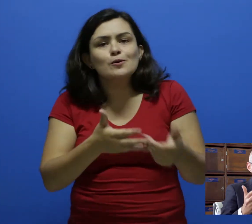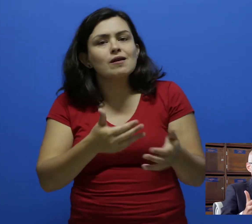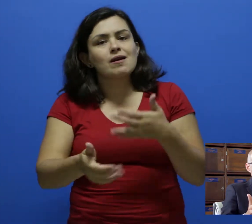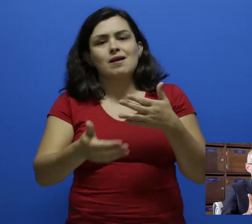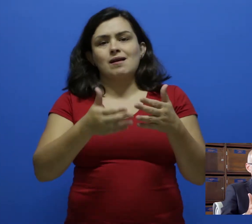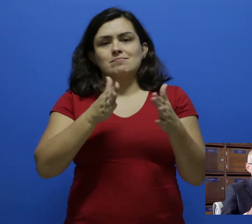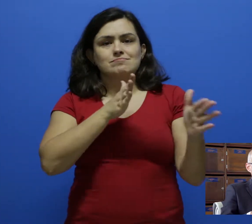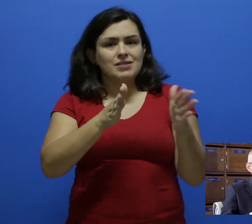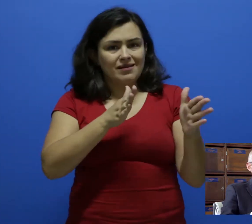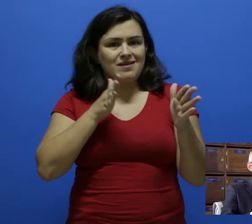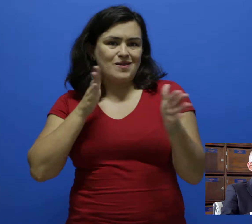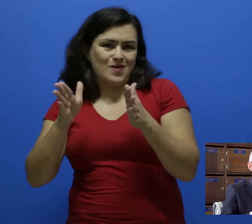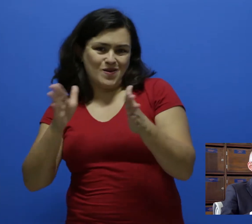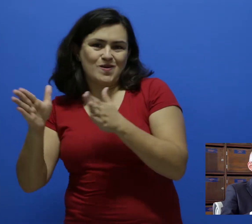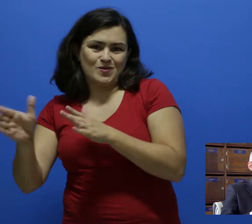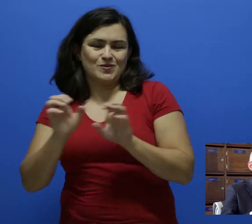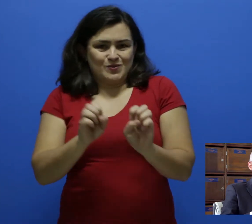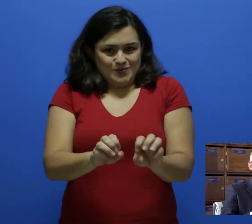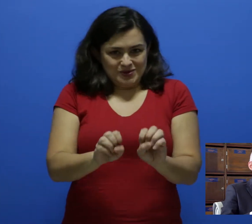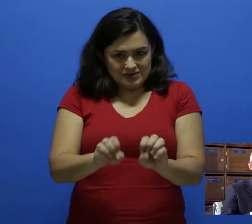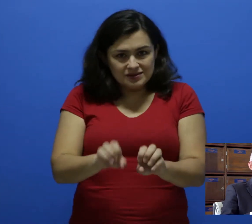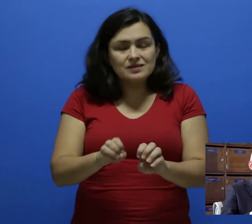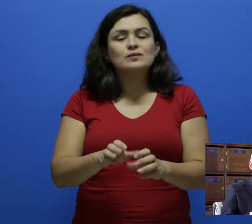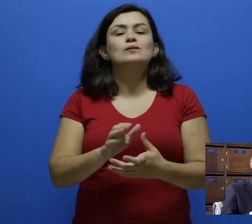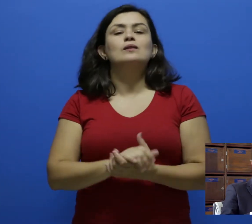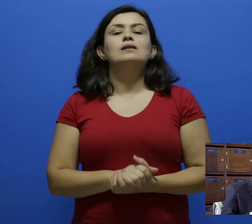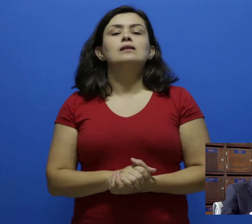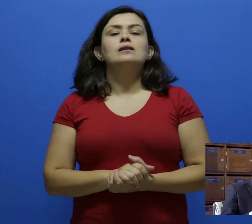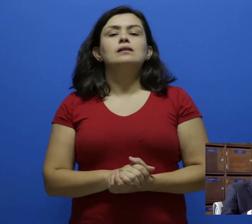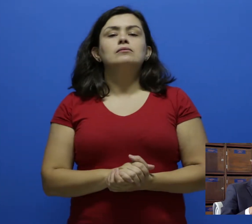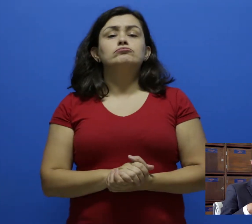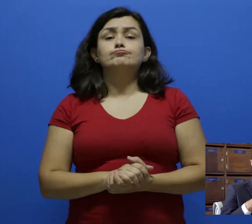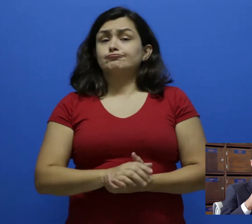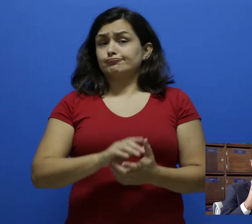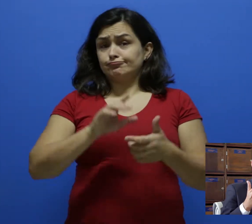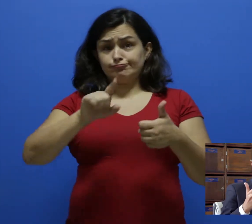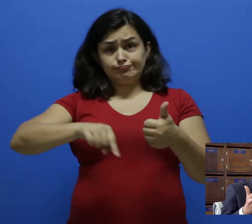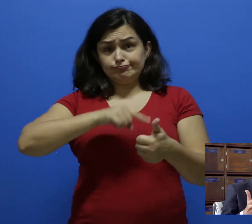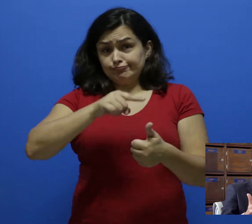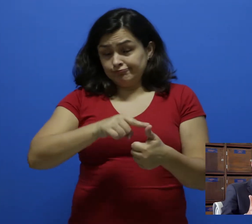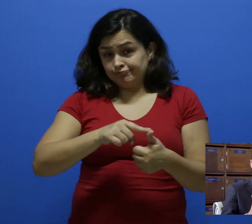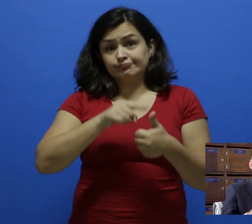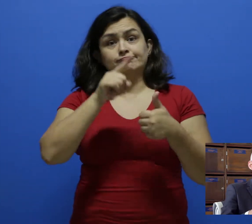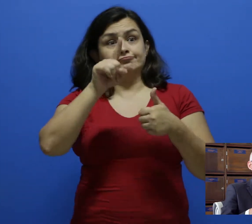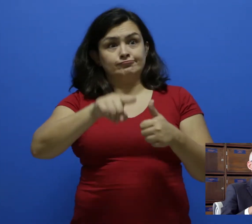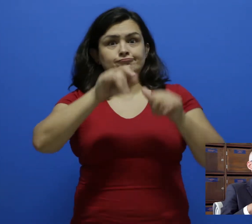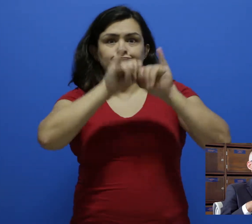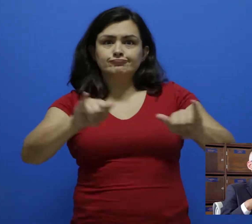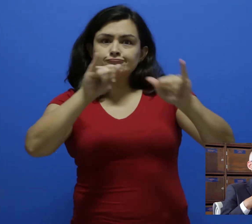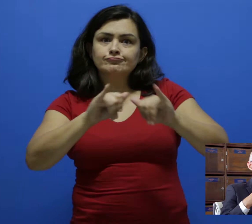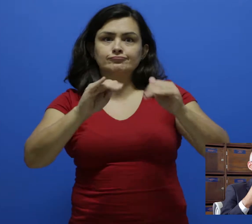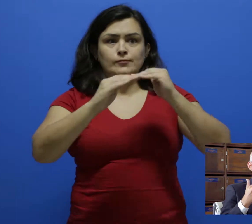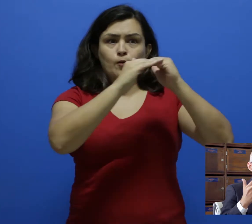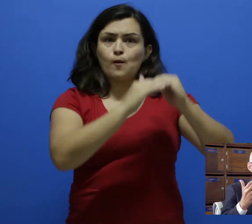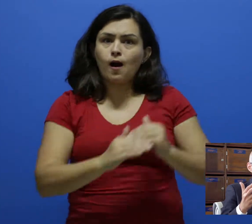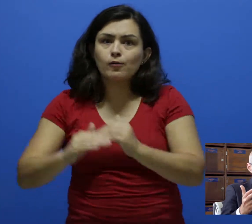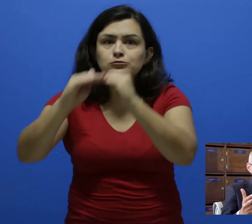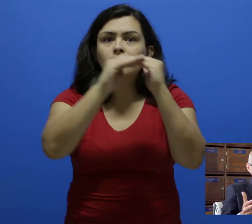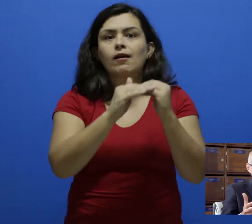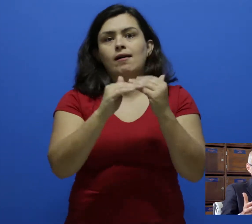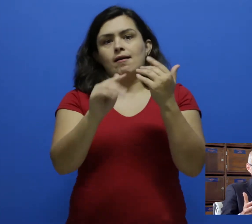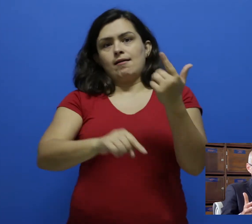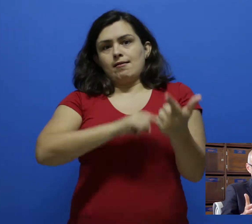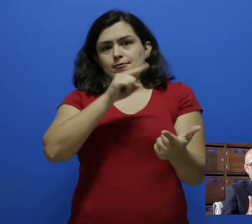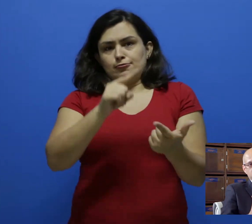todas as etapas, né, do ensino, coisas como a promoção da igualdade, o combate a todas as